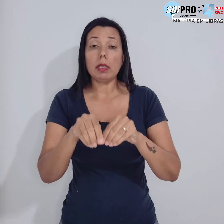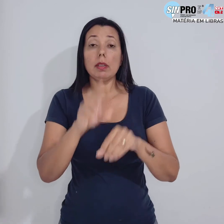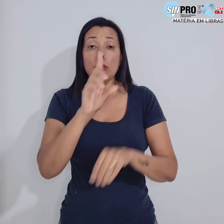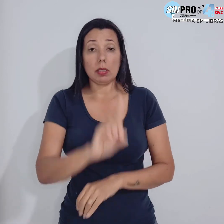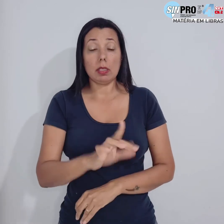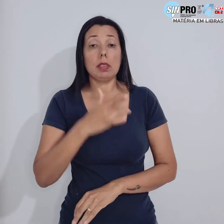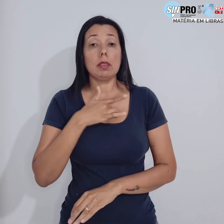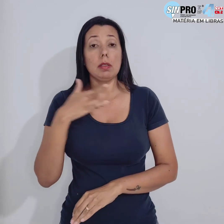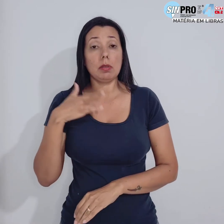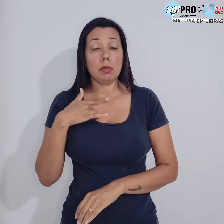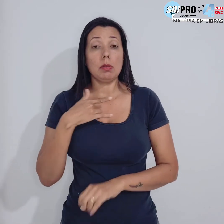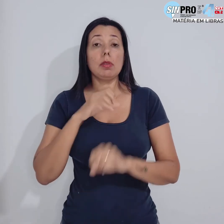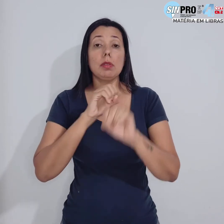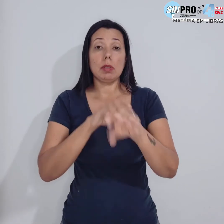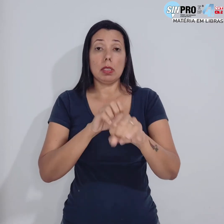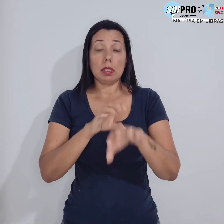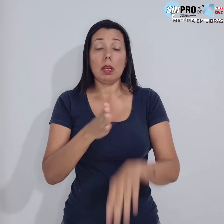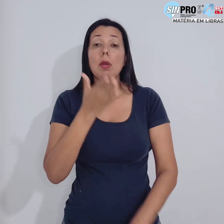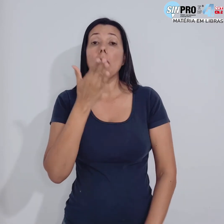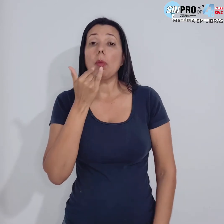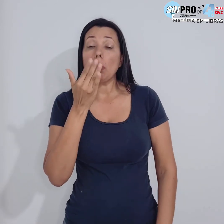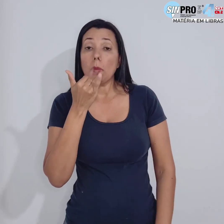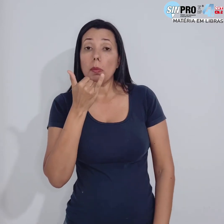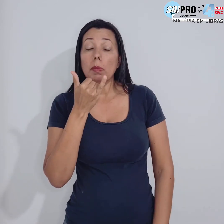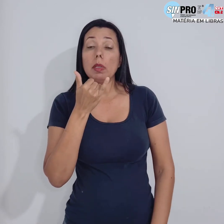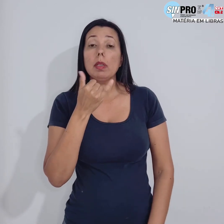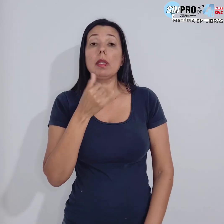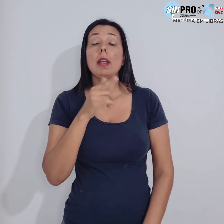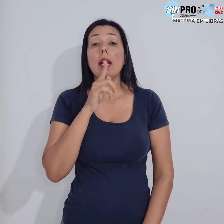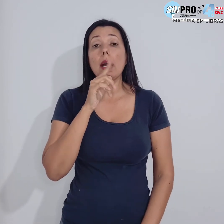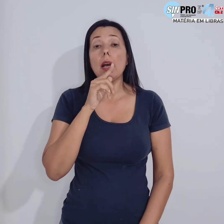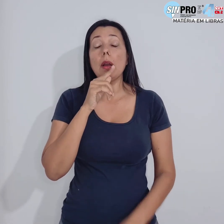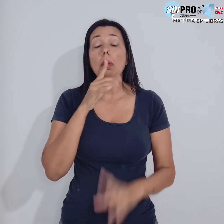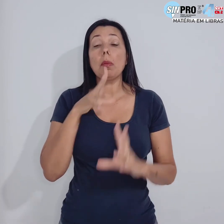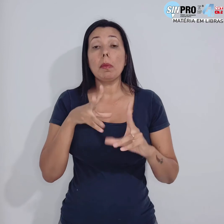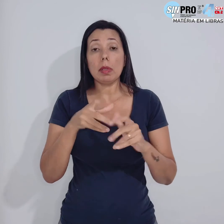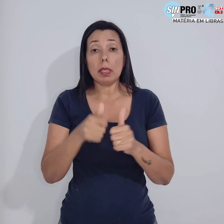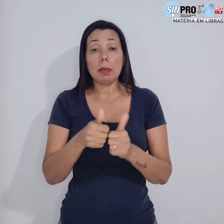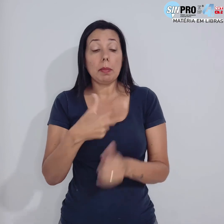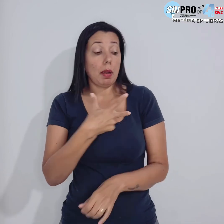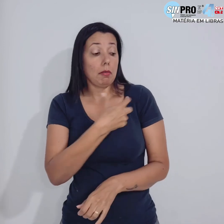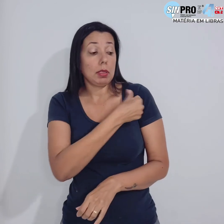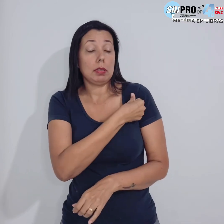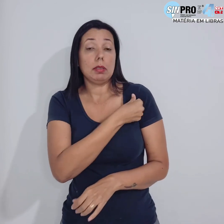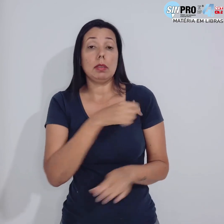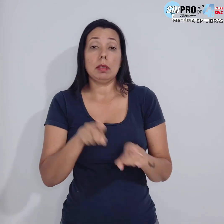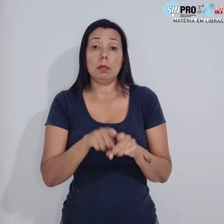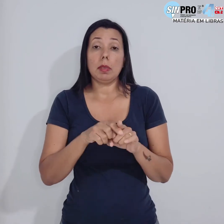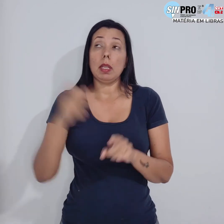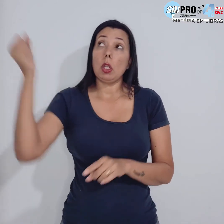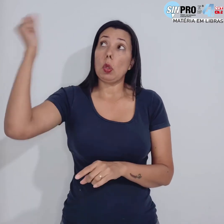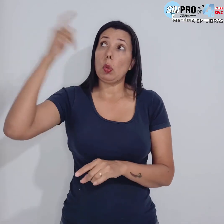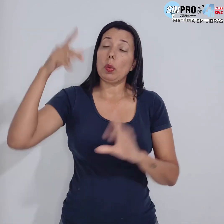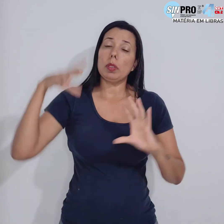guardadas ainda pela população indígena, é muito difícil uma mente capitalista demarcar algo que ele